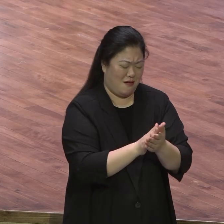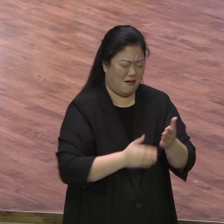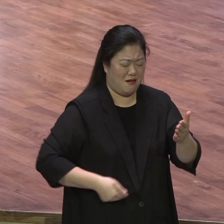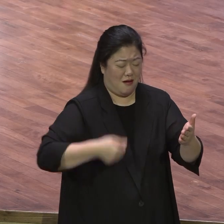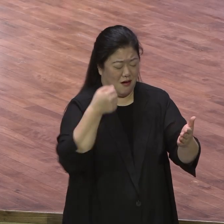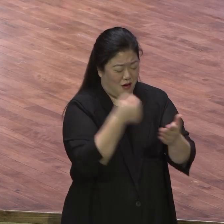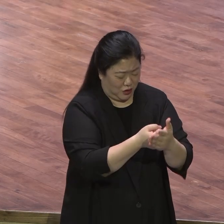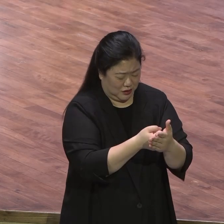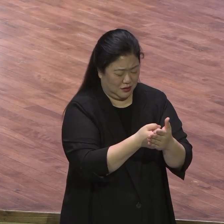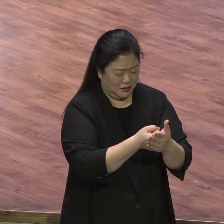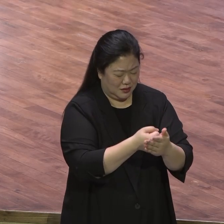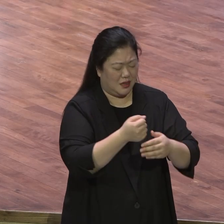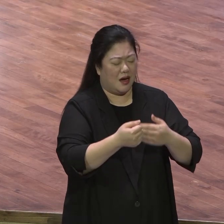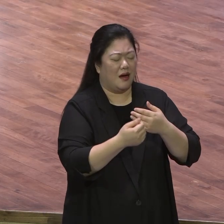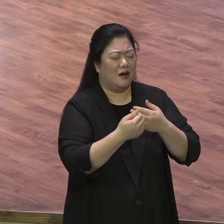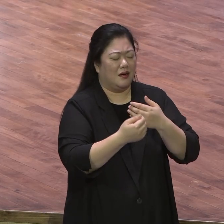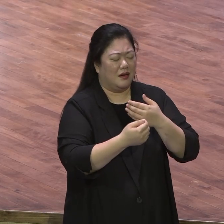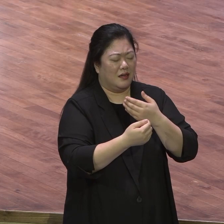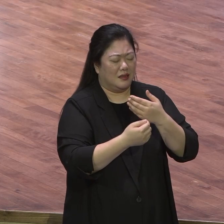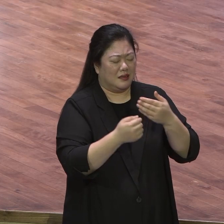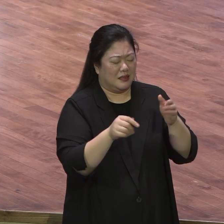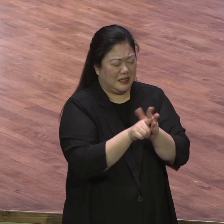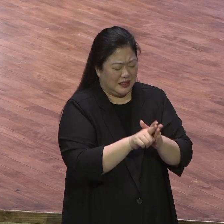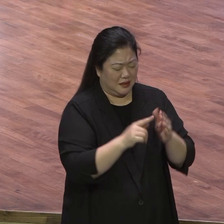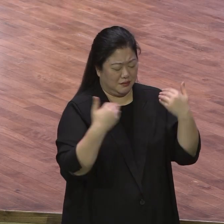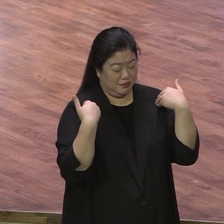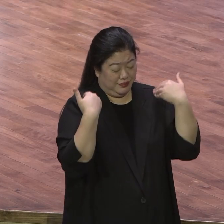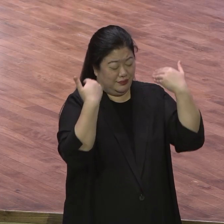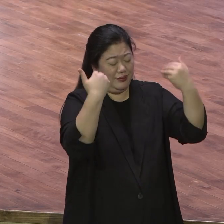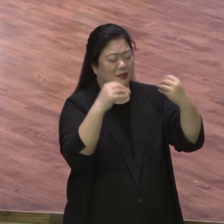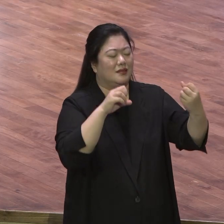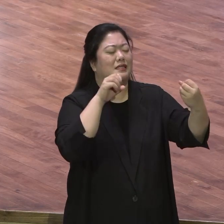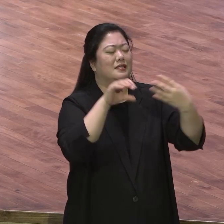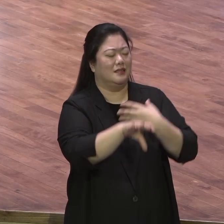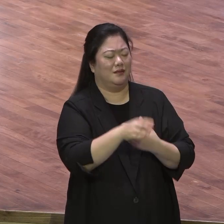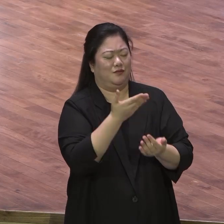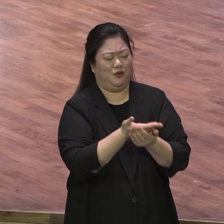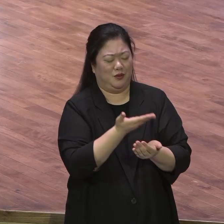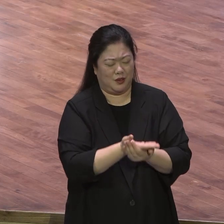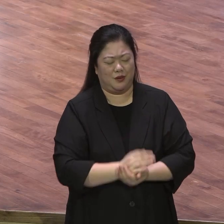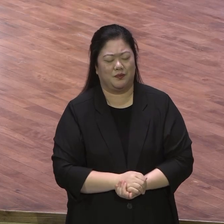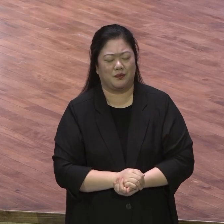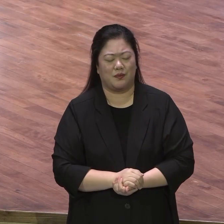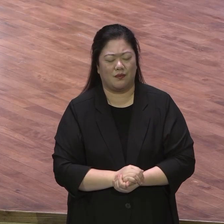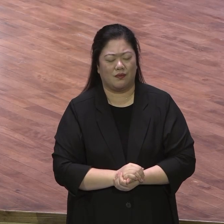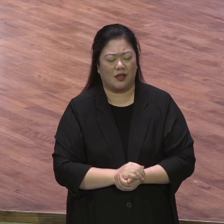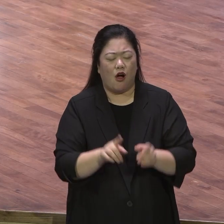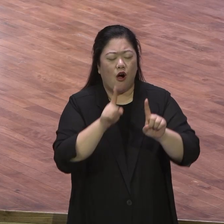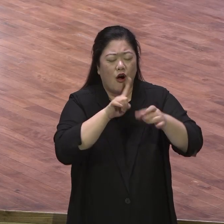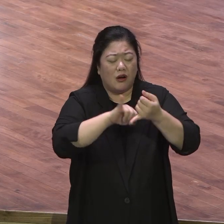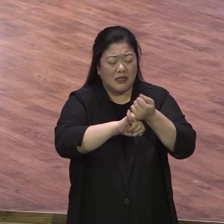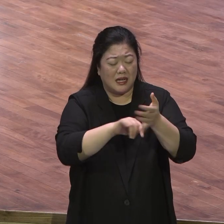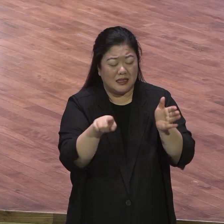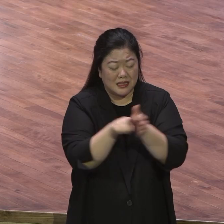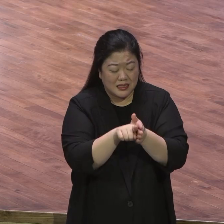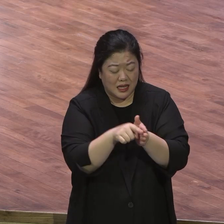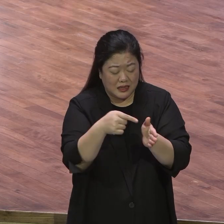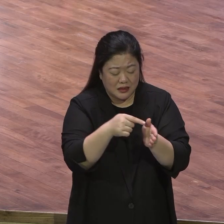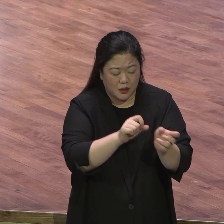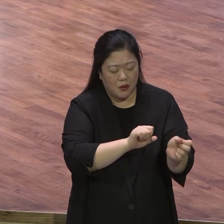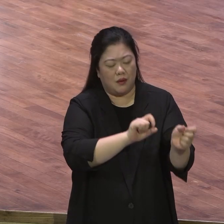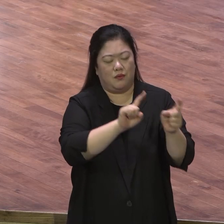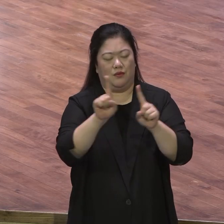깨달음을 주여서 하나님의 응답의 자리로 나아가게 하여 주옵소서 은약 신앙이 회복되게 하여 주옵소서